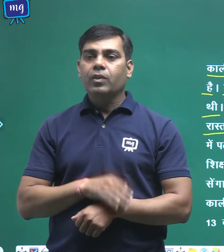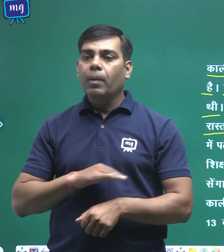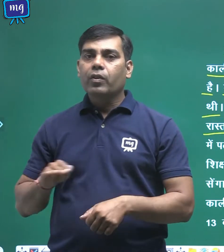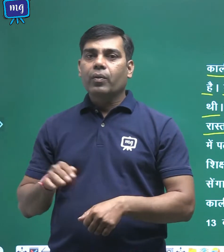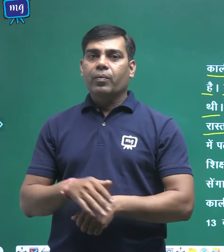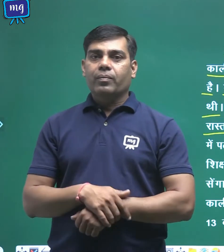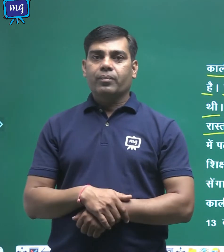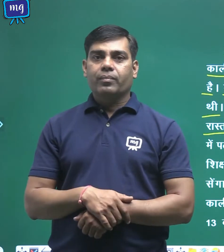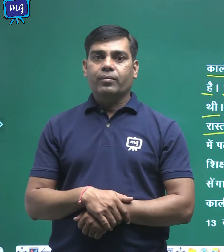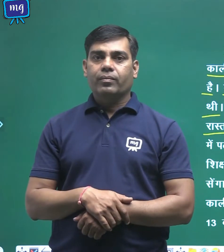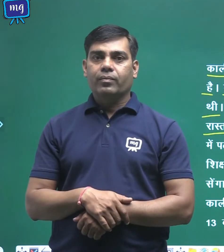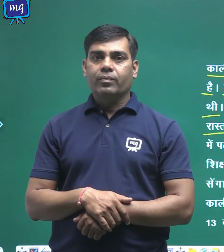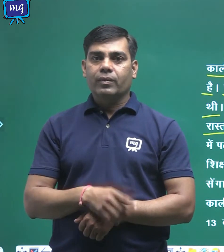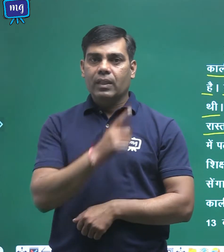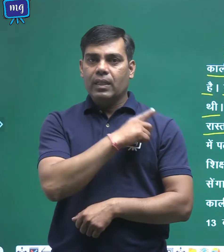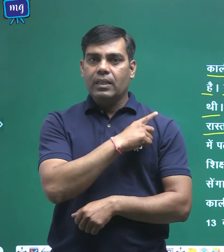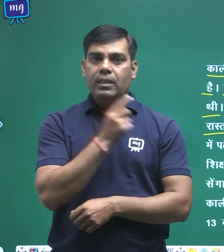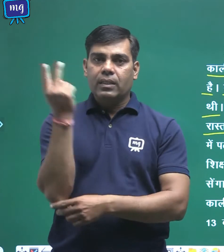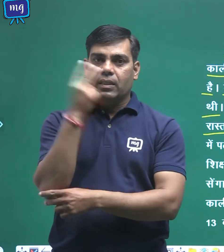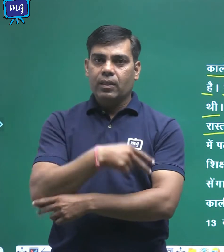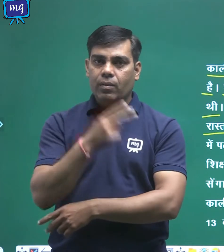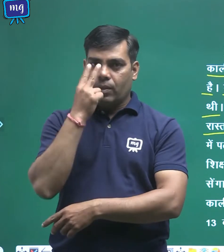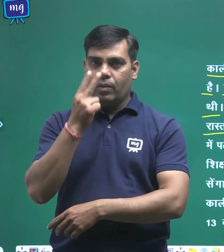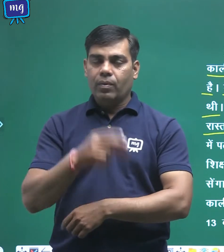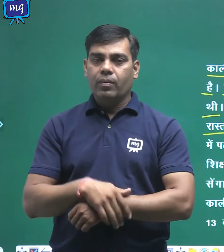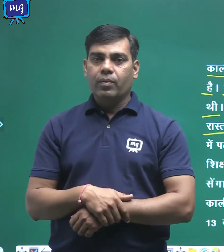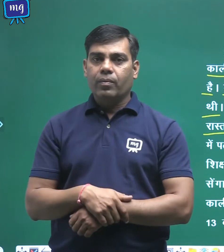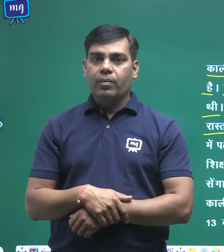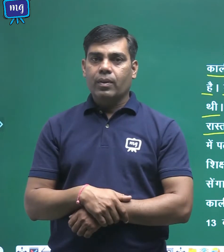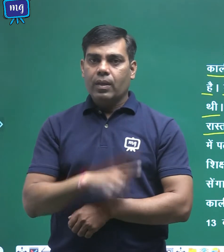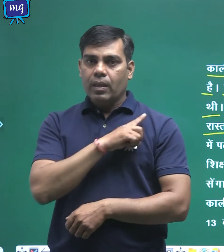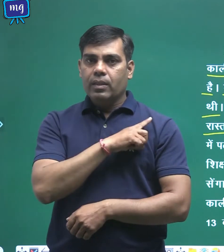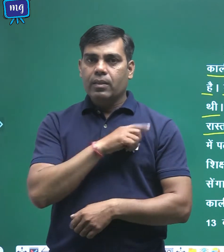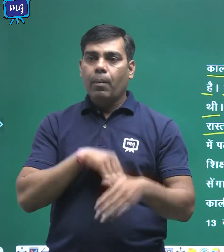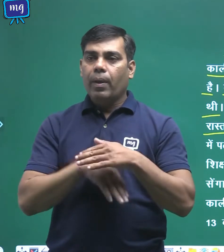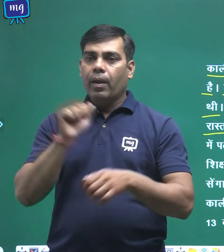बच्चों, इस चित्र को देखो। इसमें आप